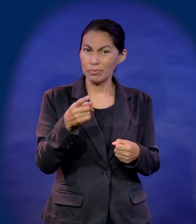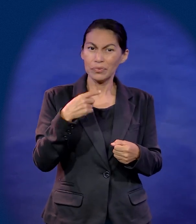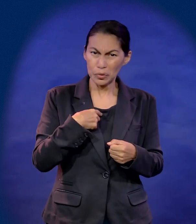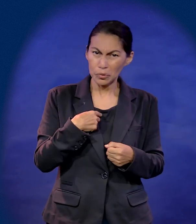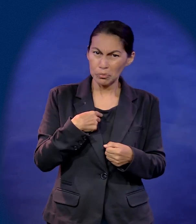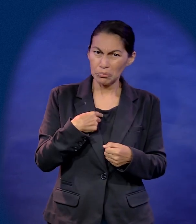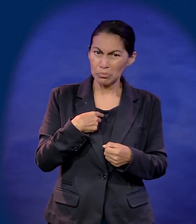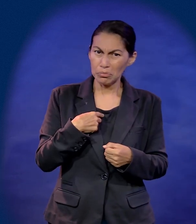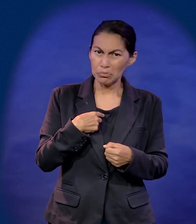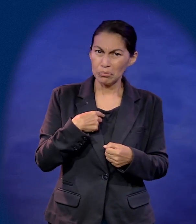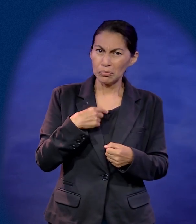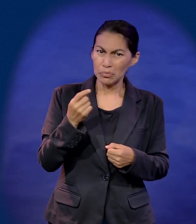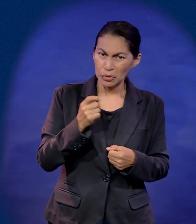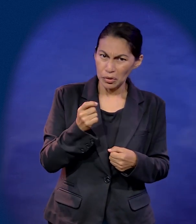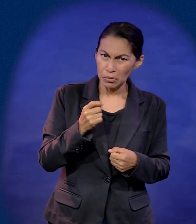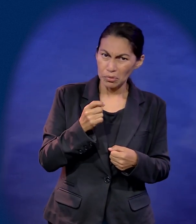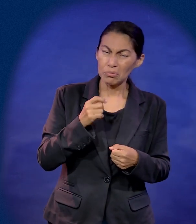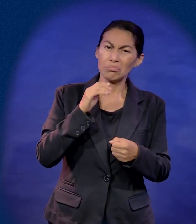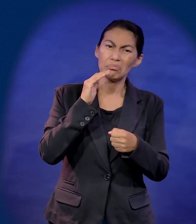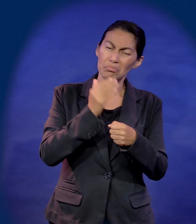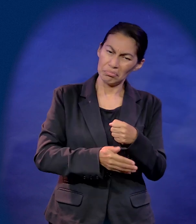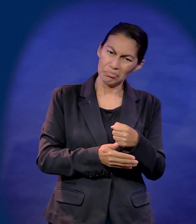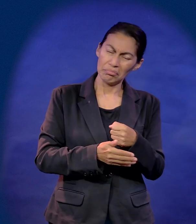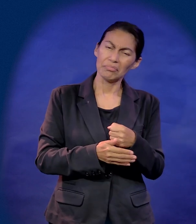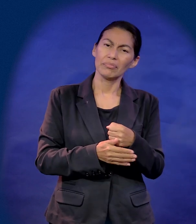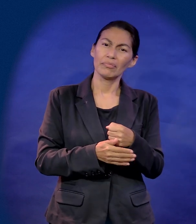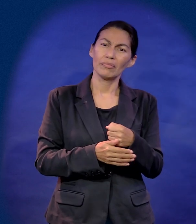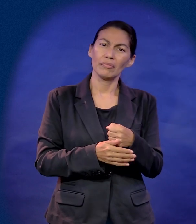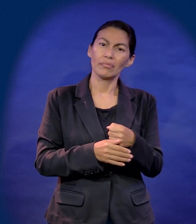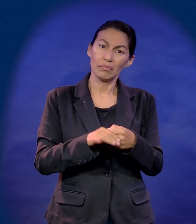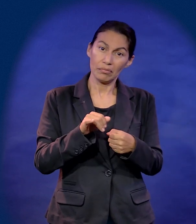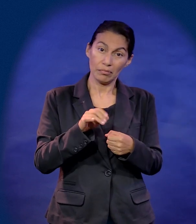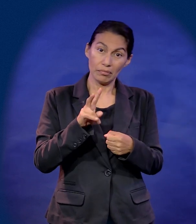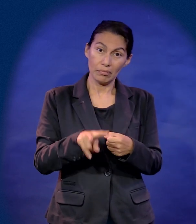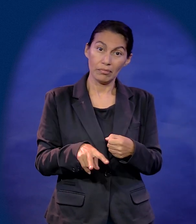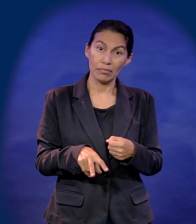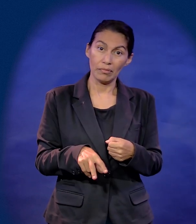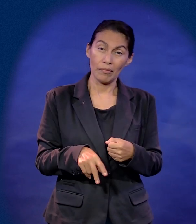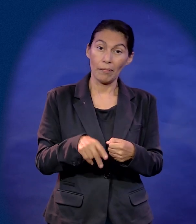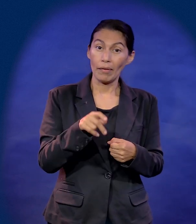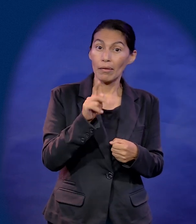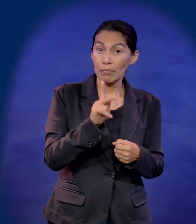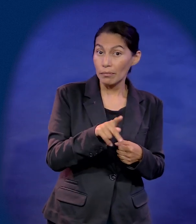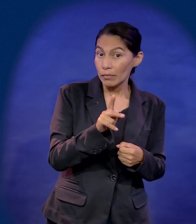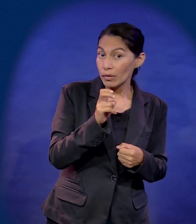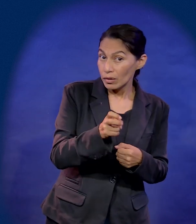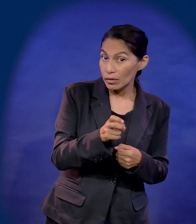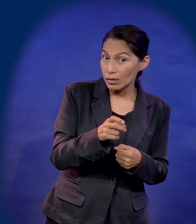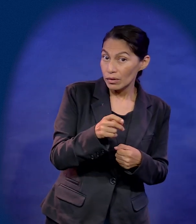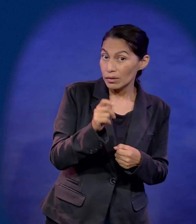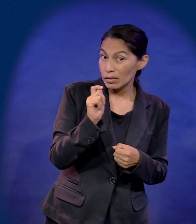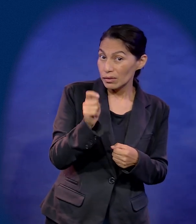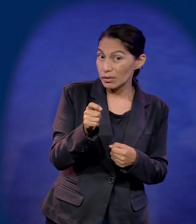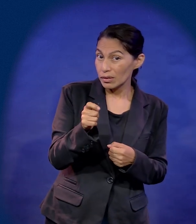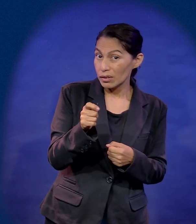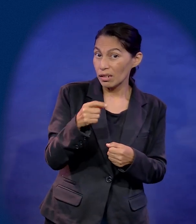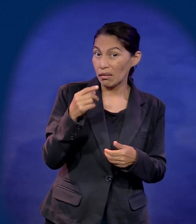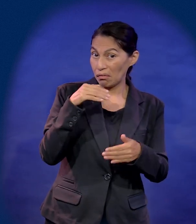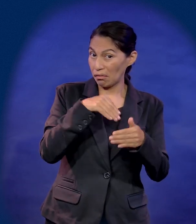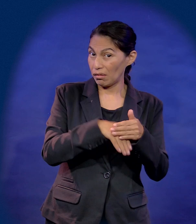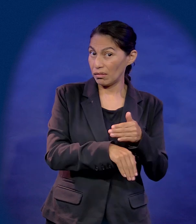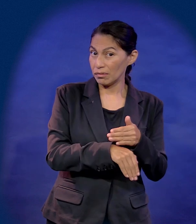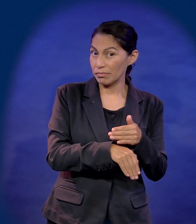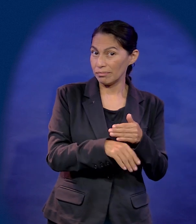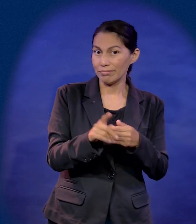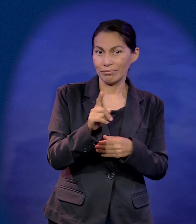no, tengo que decirlo así, pasé por rupturas. Y más de uno aquí pasó por rupturas. Pero no significa